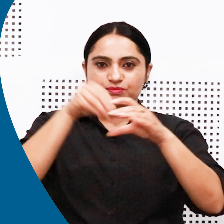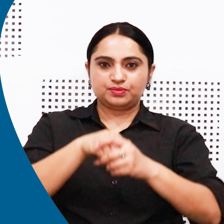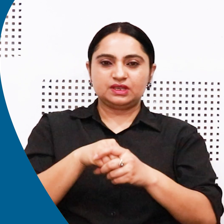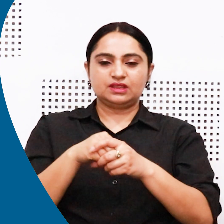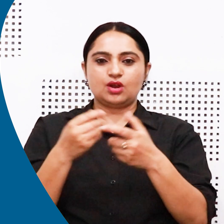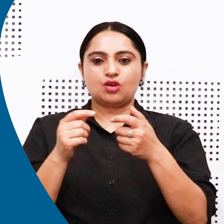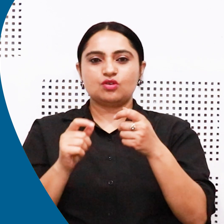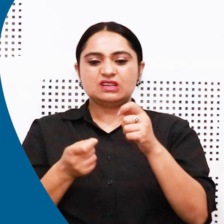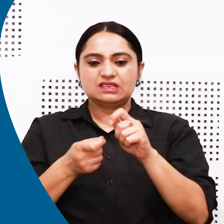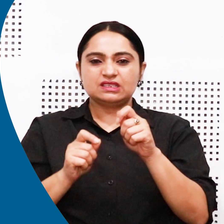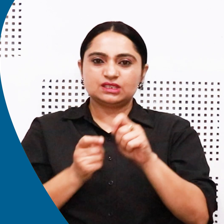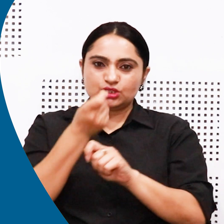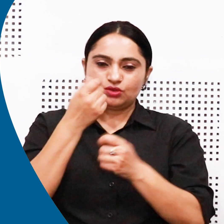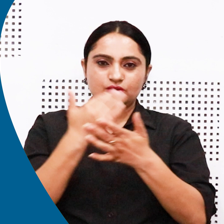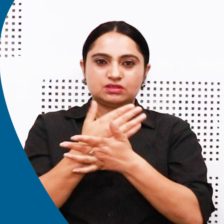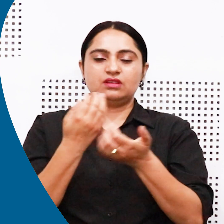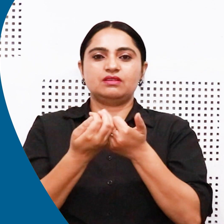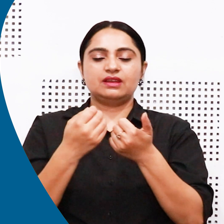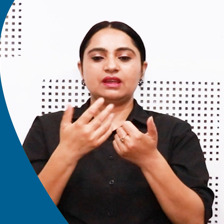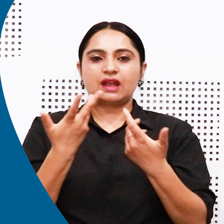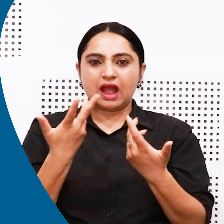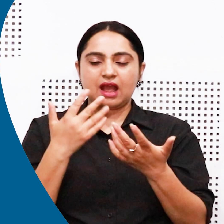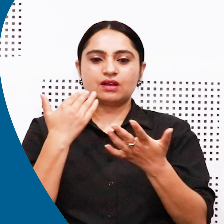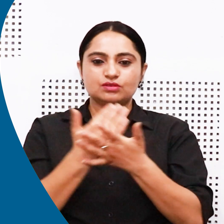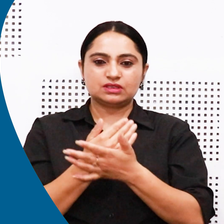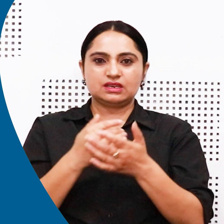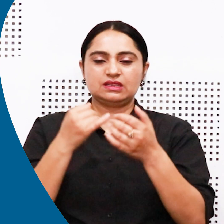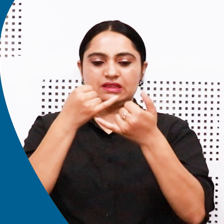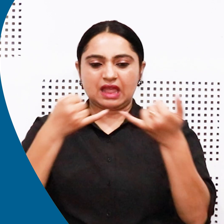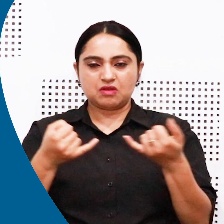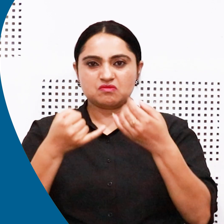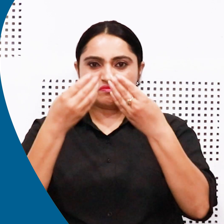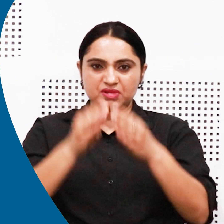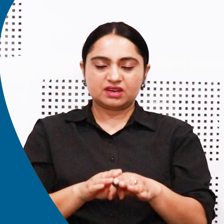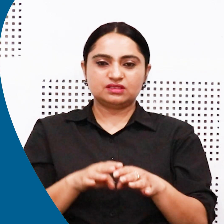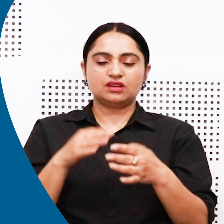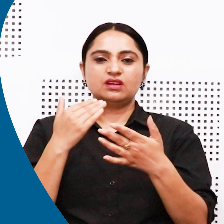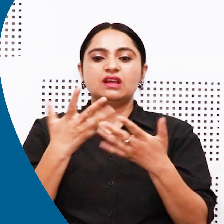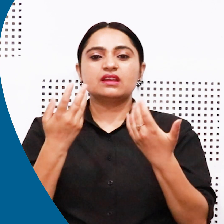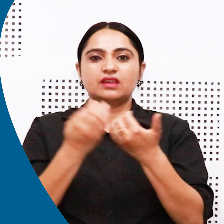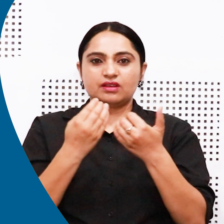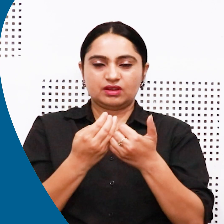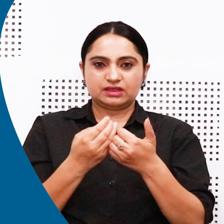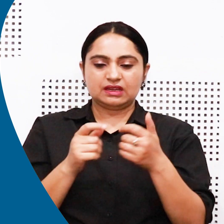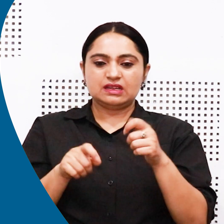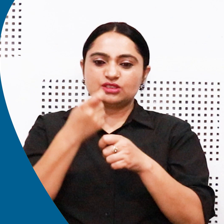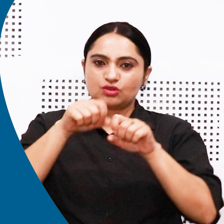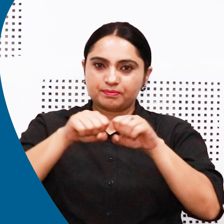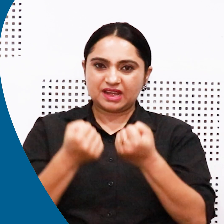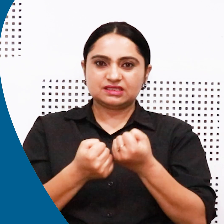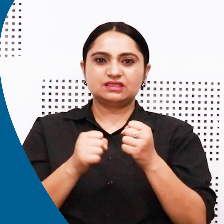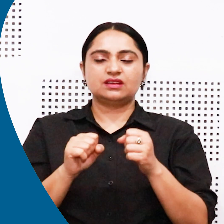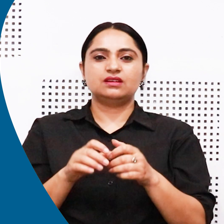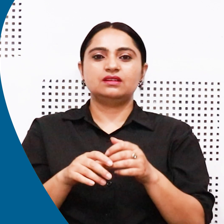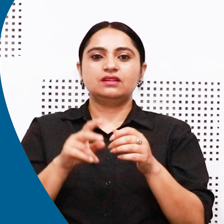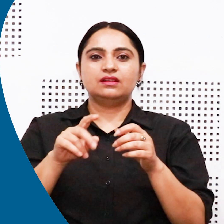सियोमा धागो हाल्ने, अनि कसरी अब कहाँनिर कहाँ कसरी धागो अल्झिन्छ, अनि के गर्दाखेरि सियो भाँचिन्छ, के